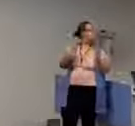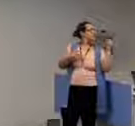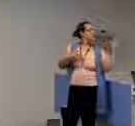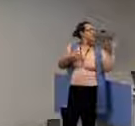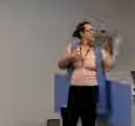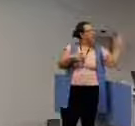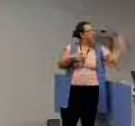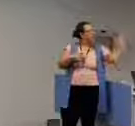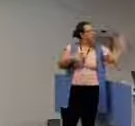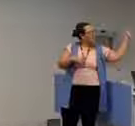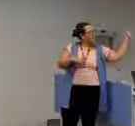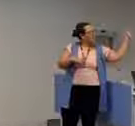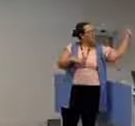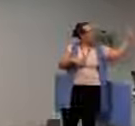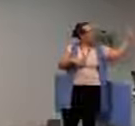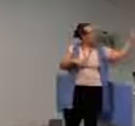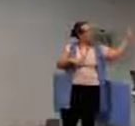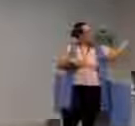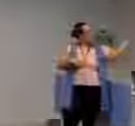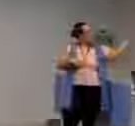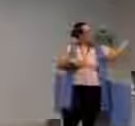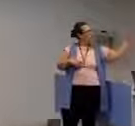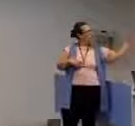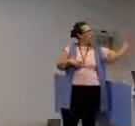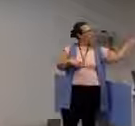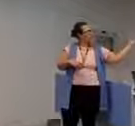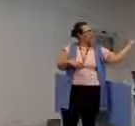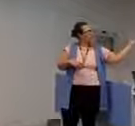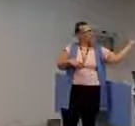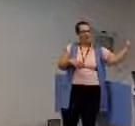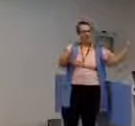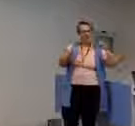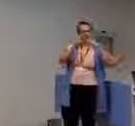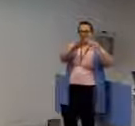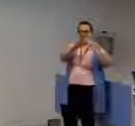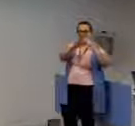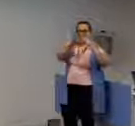tem que acontecer, ela vai propagando automaticamente na tira para mim,